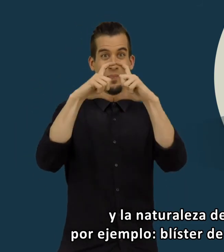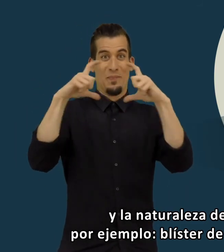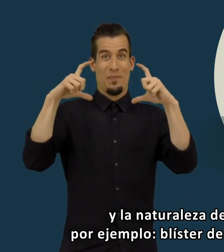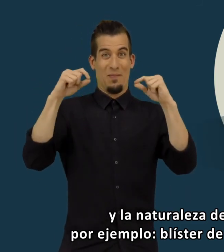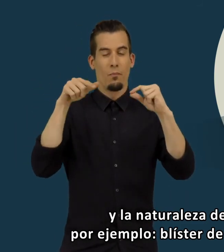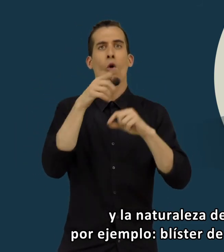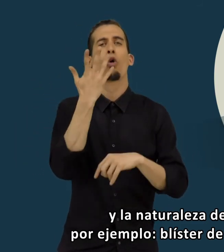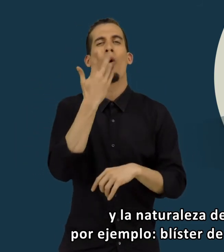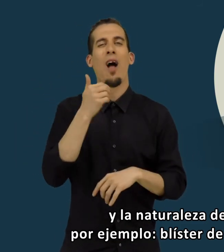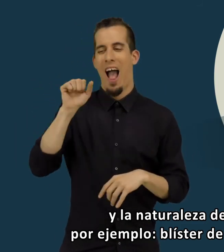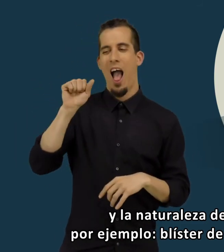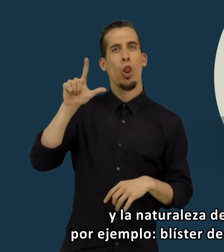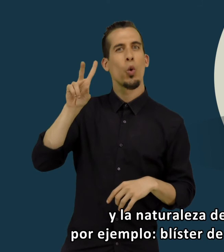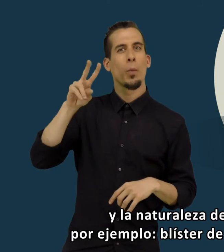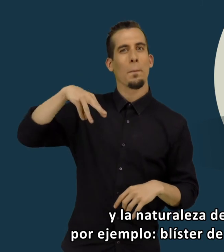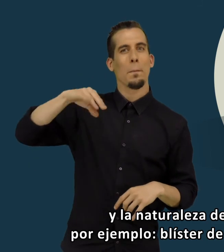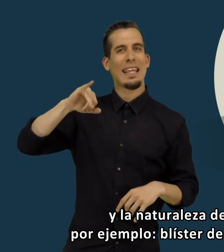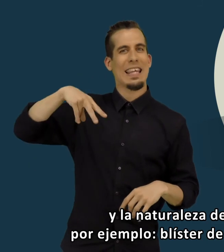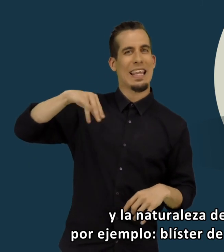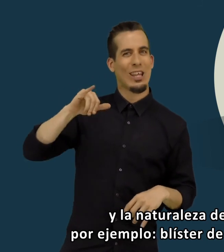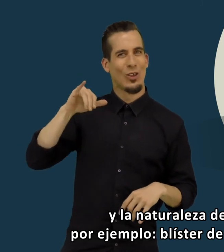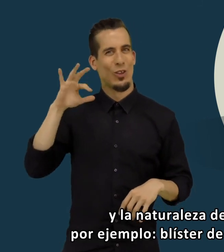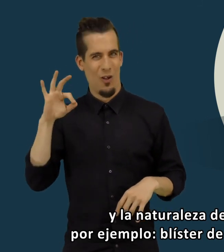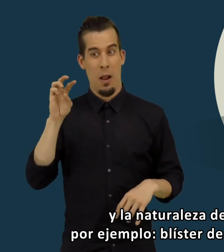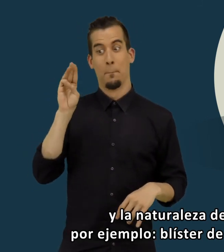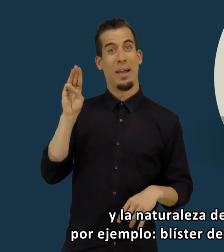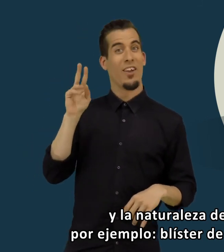y la naturaleza del envase, por ejemplo, blister de PVC aluminio,